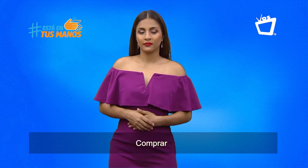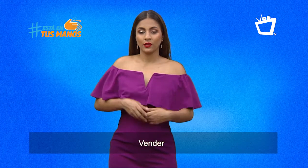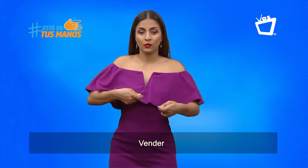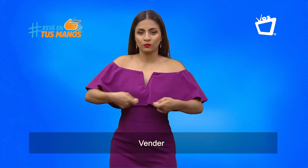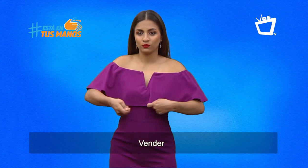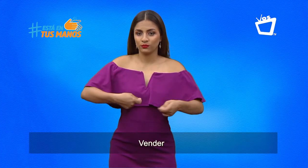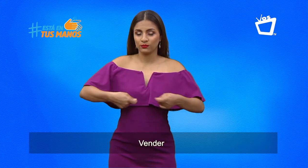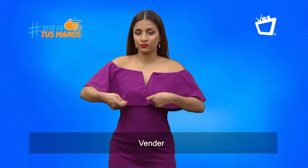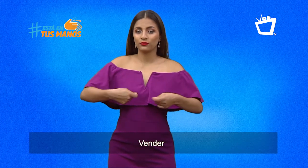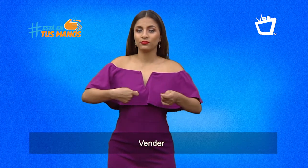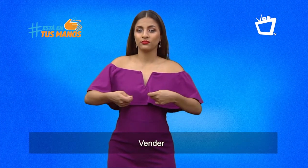bender